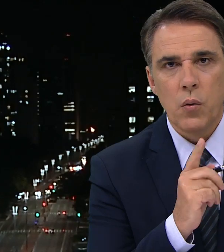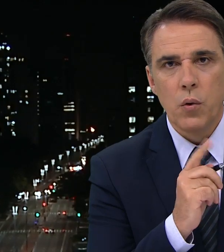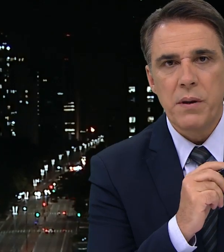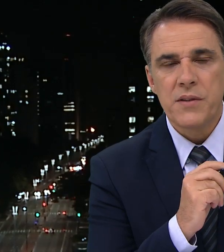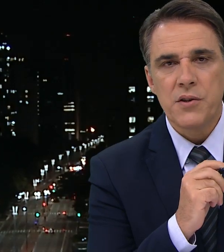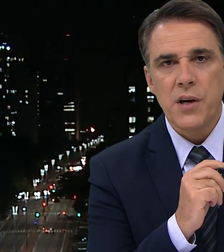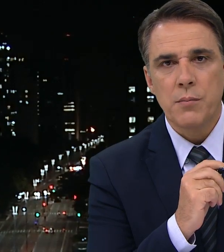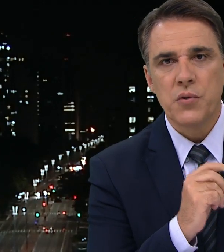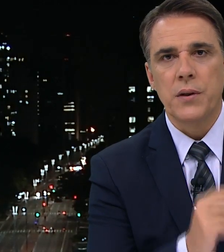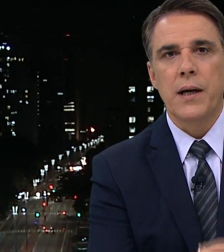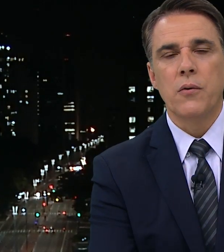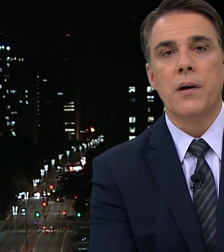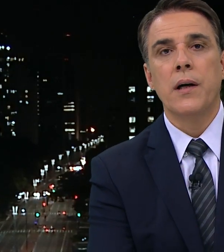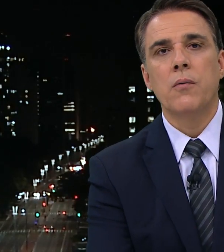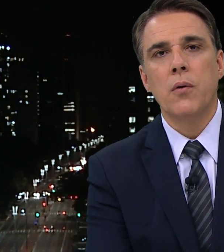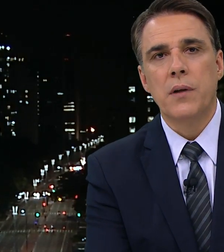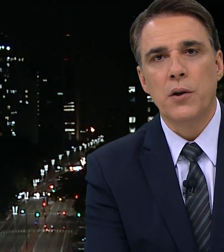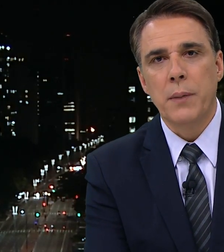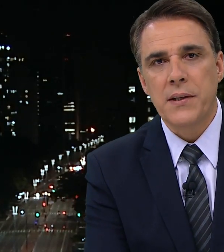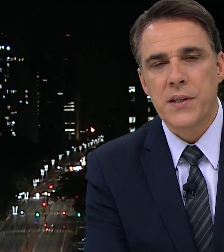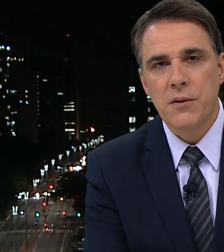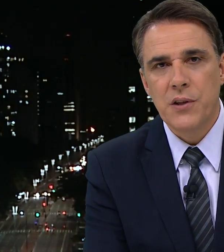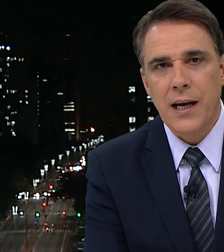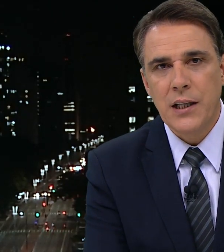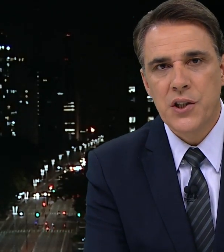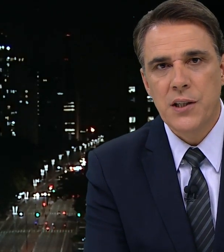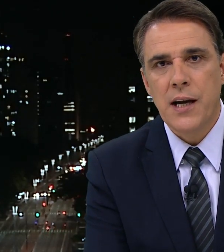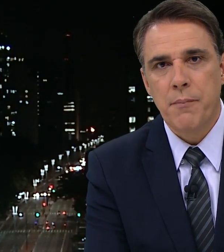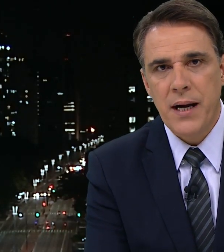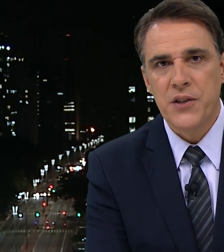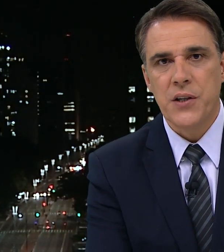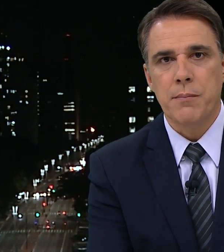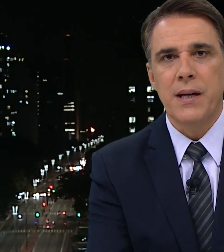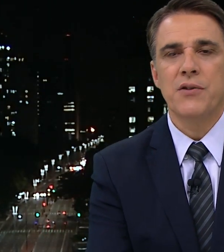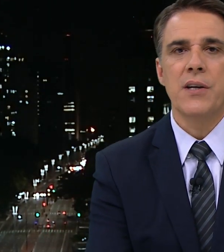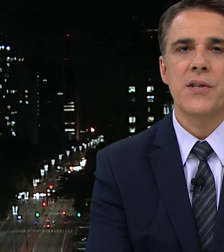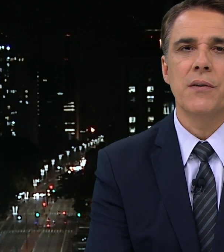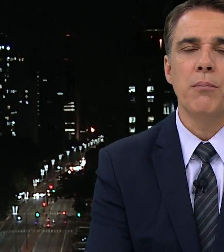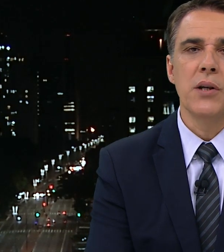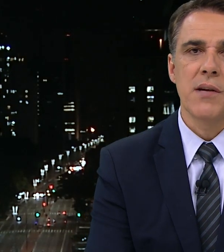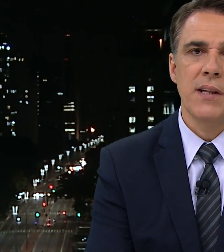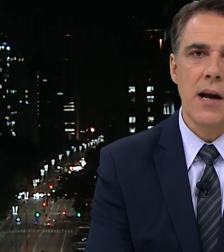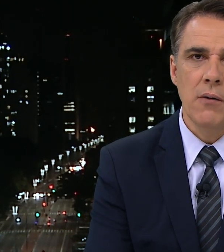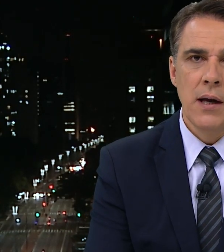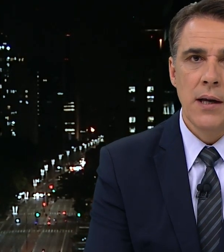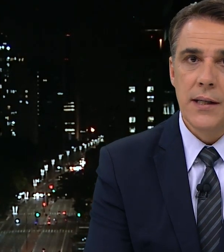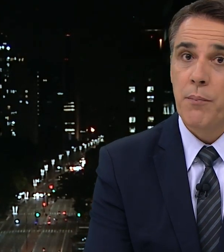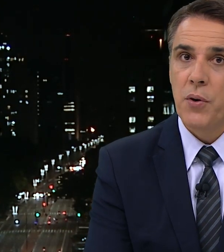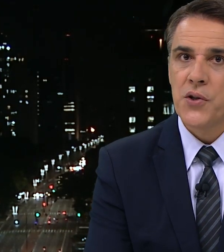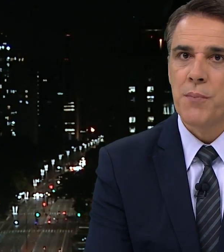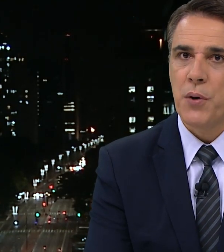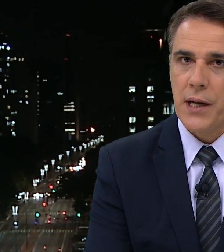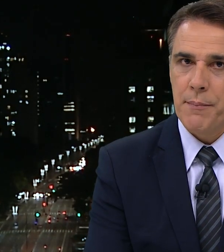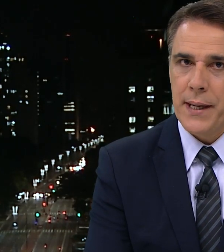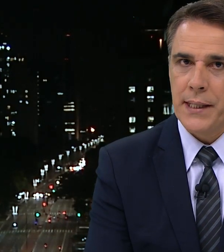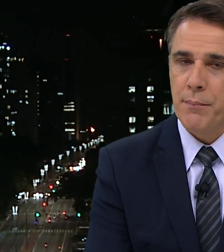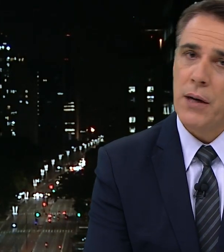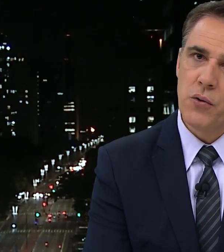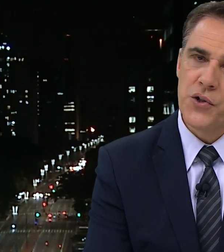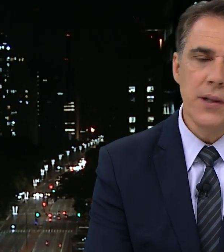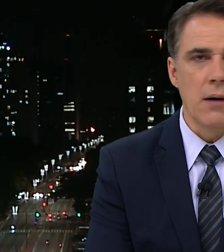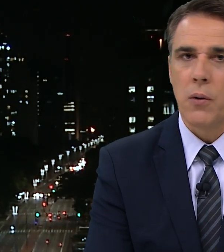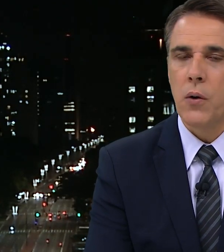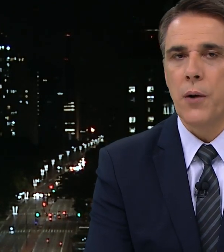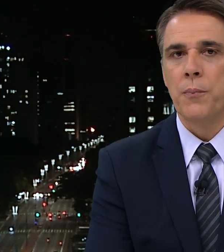e o presidente jair bolsonaro o recuo da nomeação de alexandre ramagem para direção da polícia federal e após ser